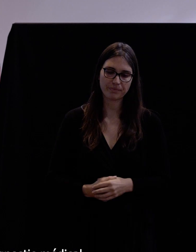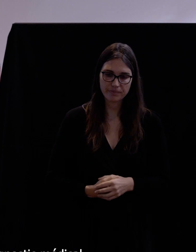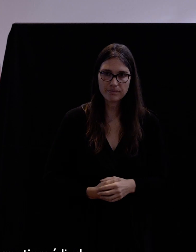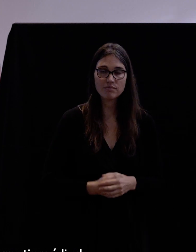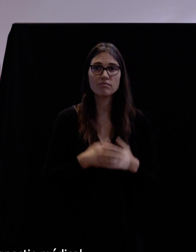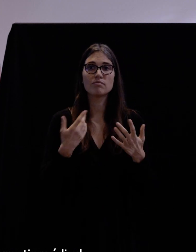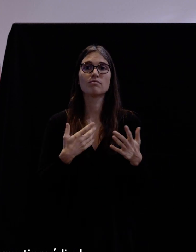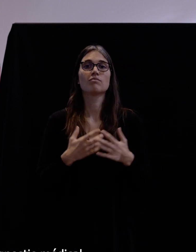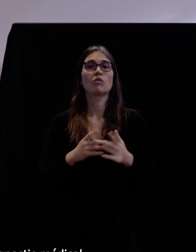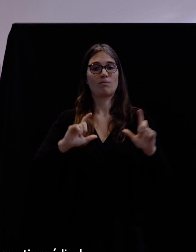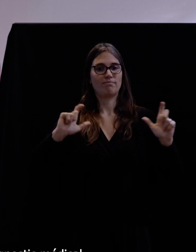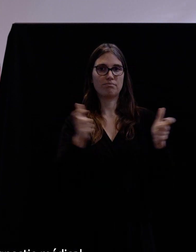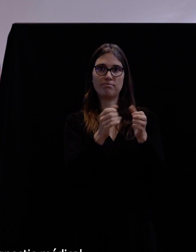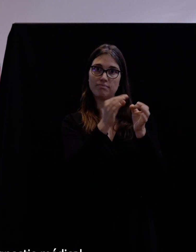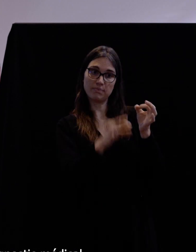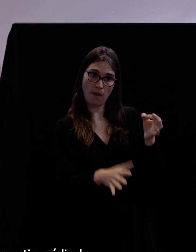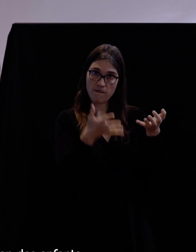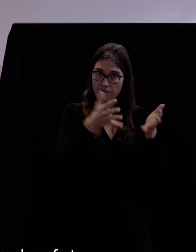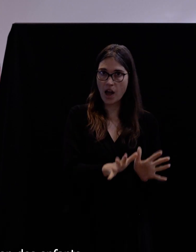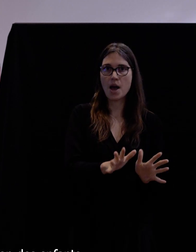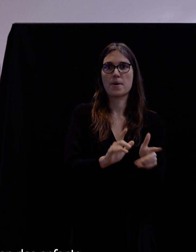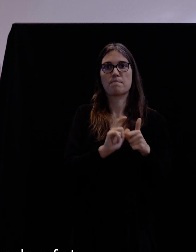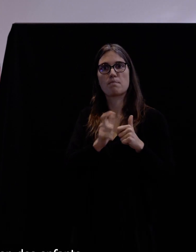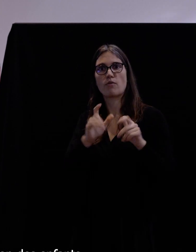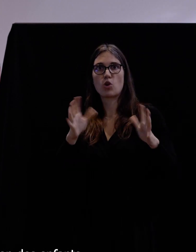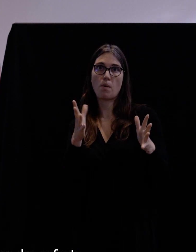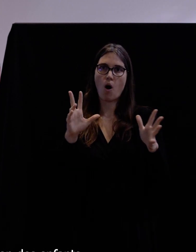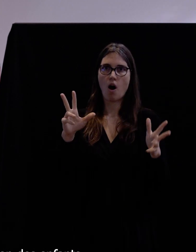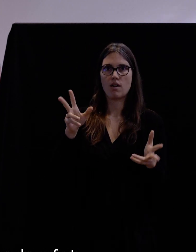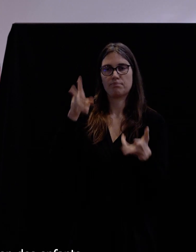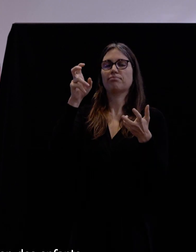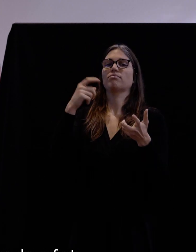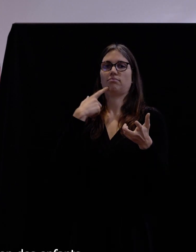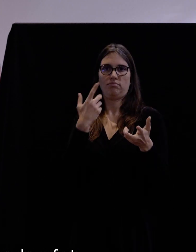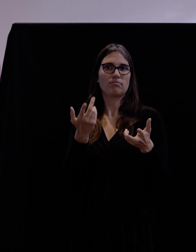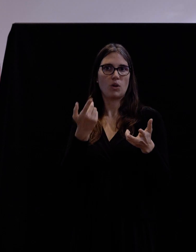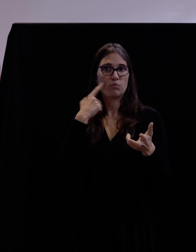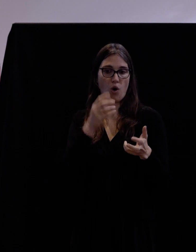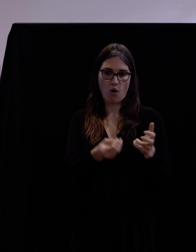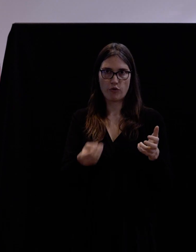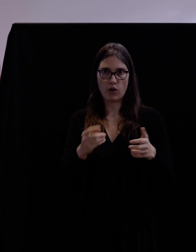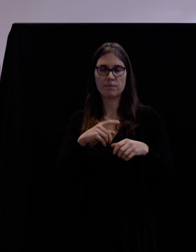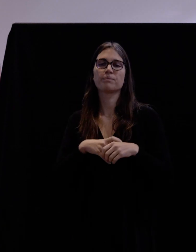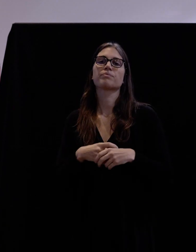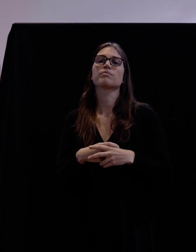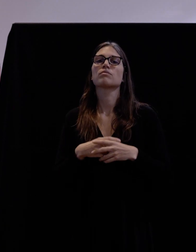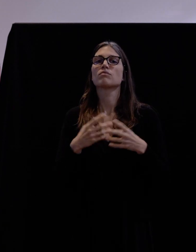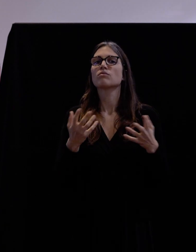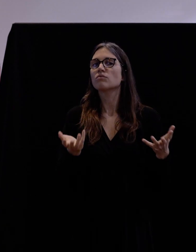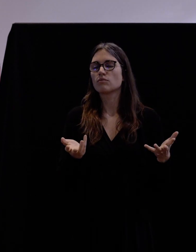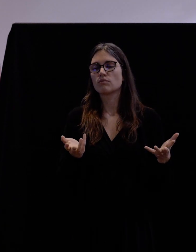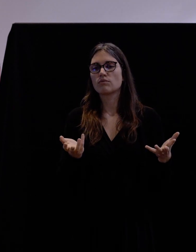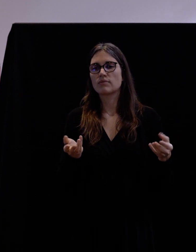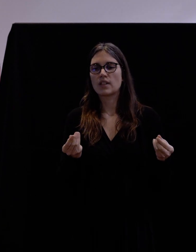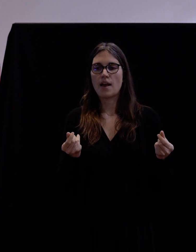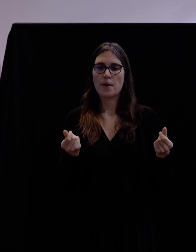fois le diagnostic médical fait, les choses importantes pour la compréhension des enfants, je regarde ma montre pour pas aller, c'est de voir